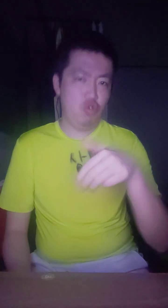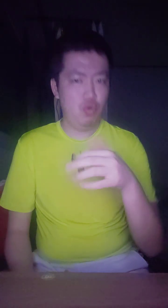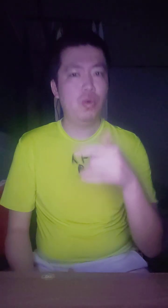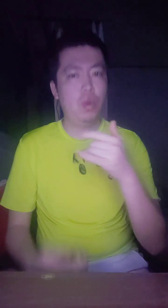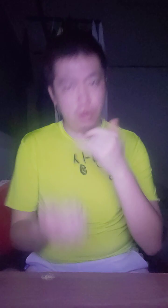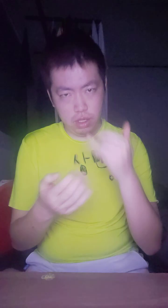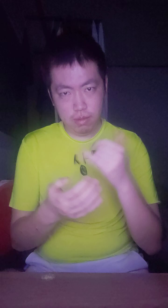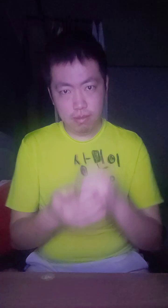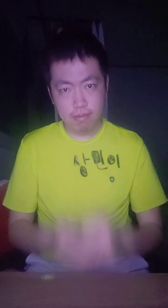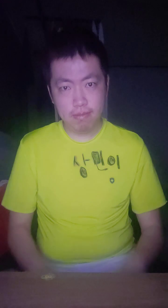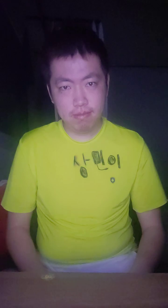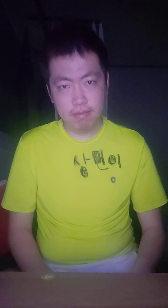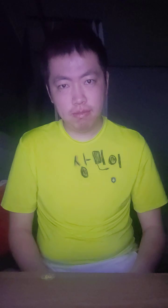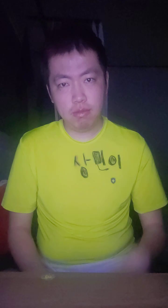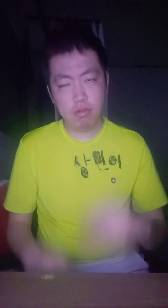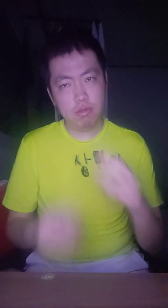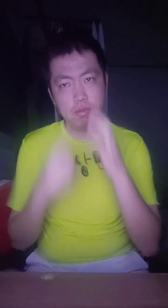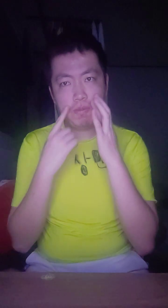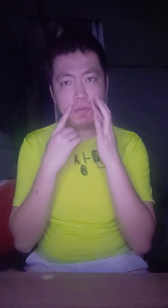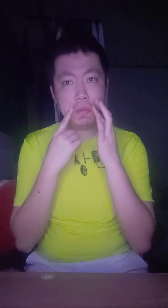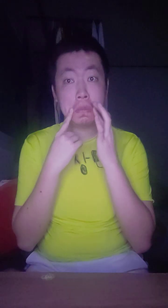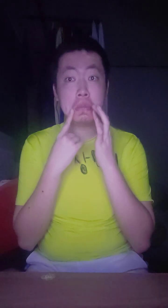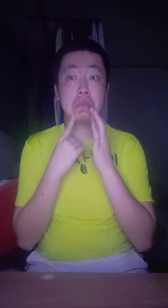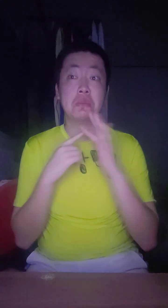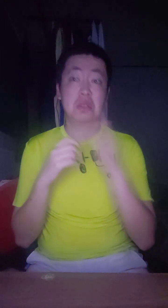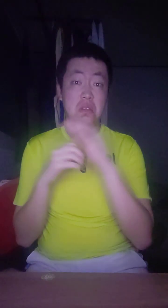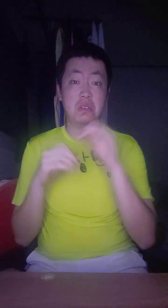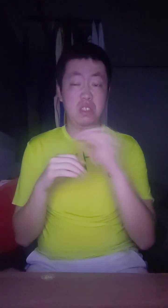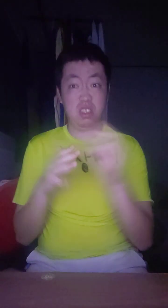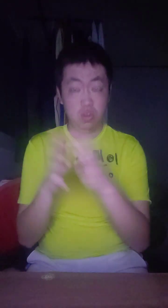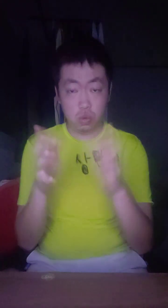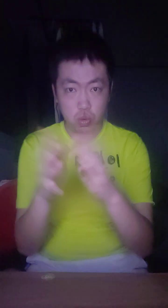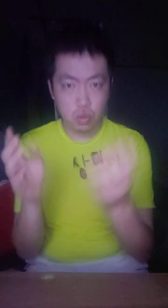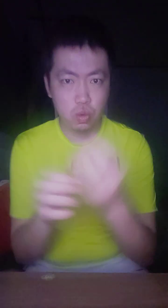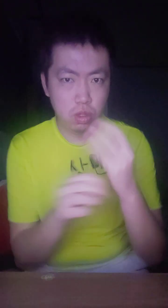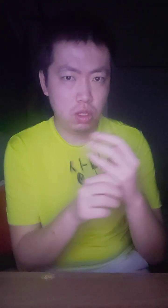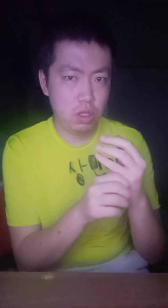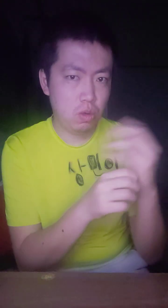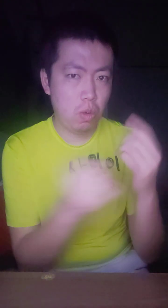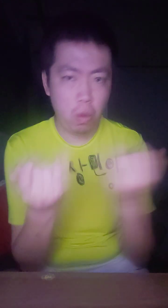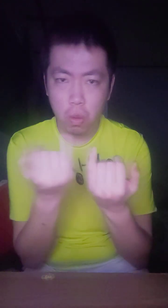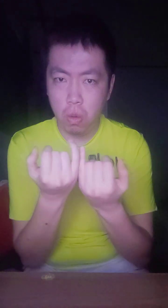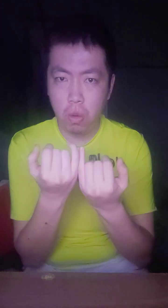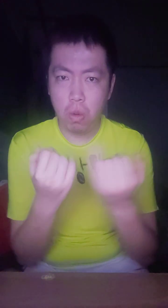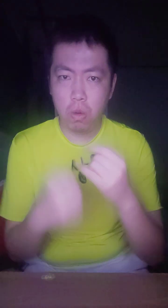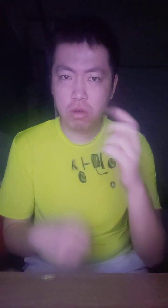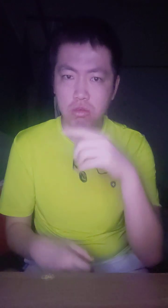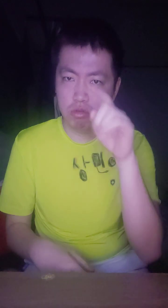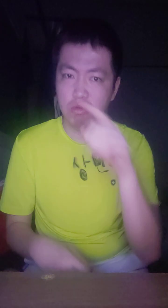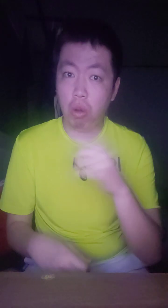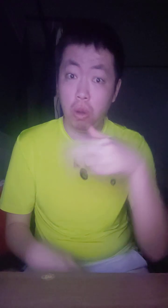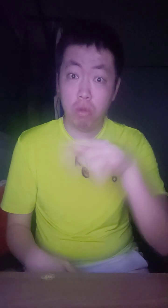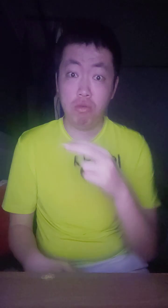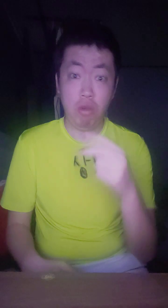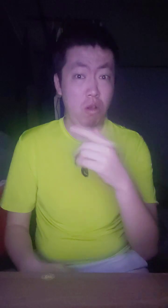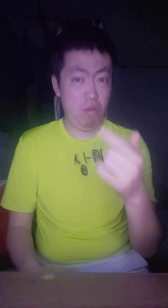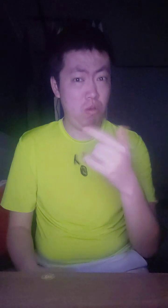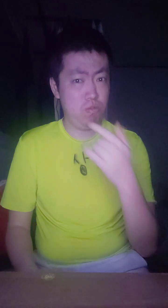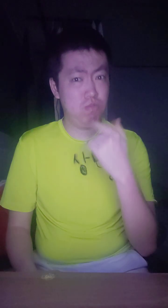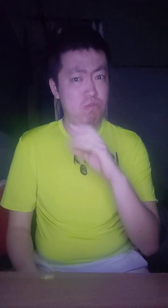황화수소였습니다. 하지만 공장도 아닌 회센터 공중 화장실에서 어떻게 이런 황화수소가 새어 나왔을까요?